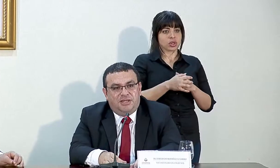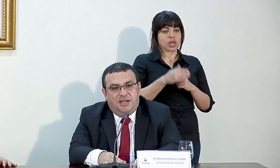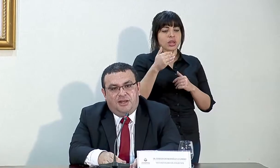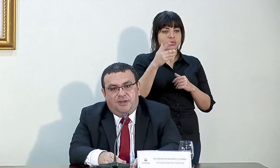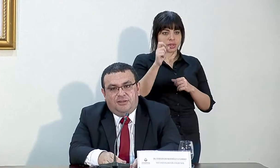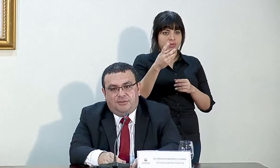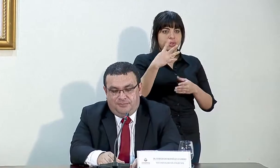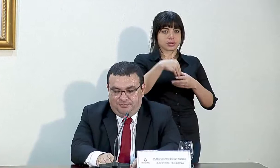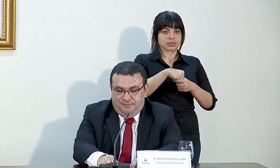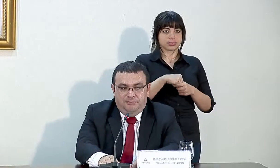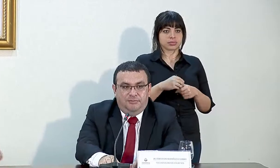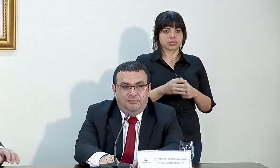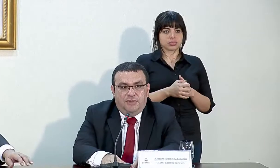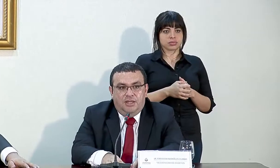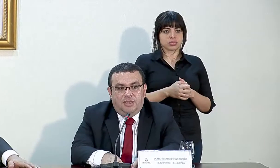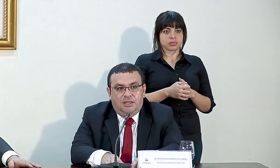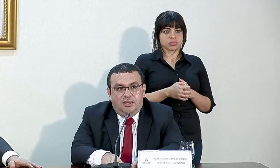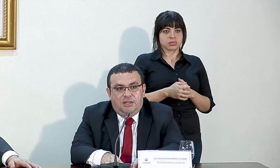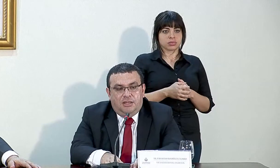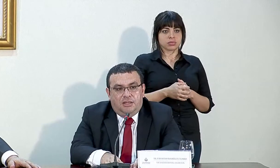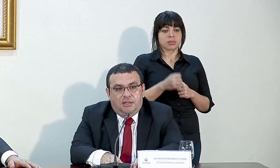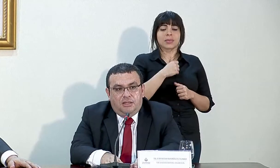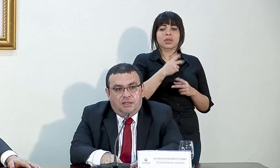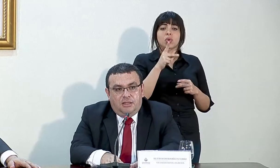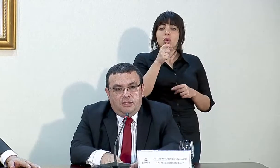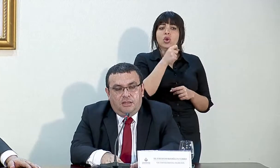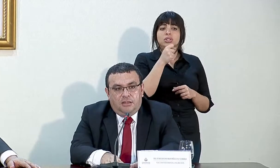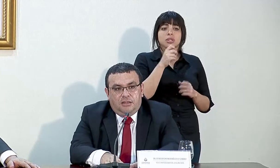eventualmente estarían grabados.